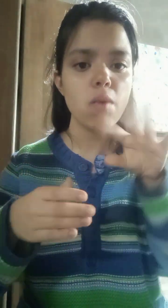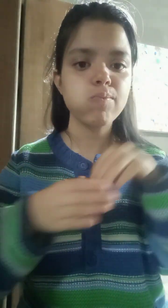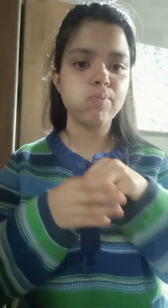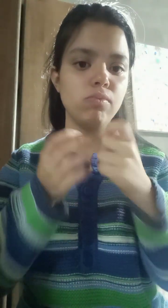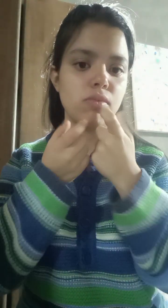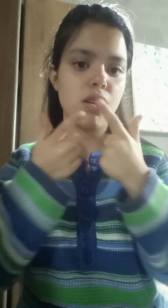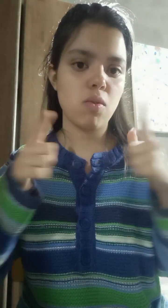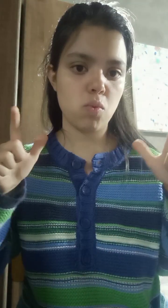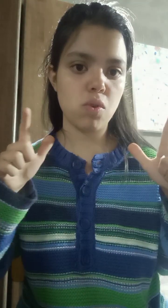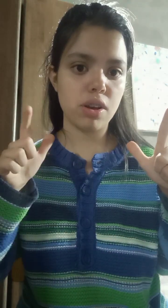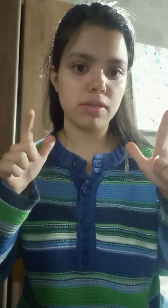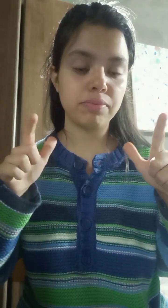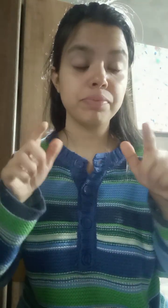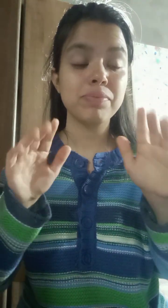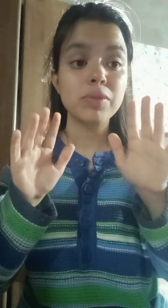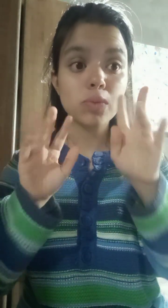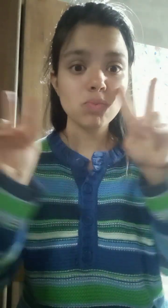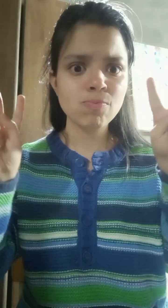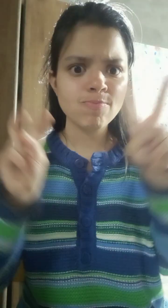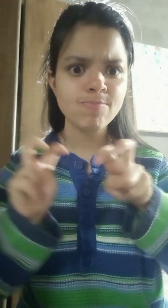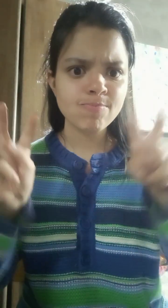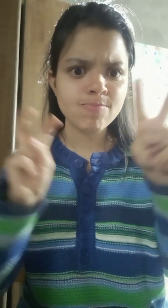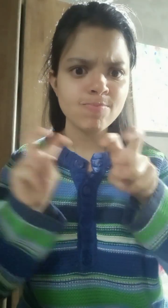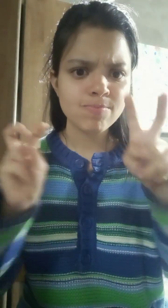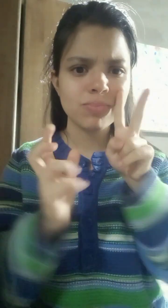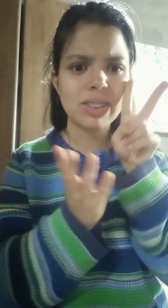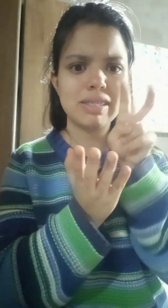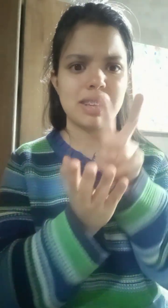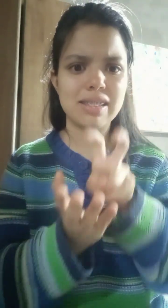ciencias cognitivas sobre las lenguas de signos de la década de